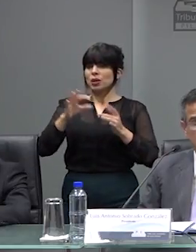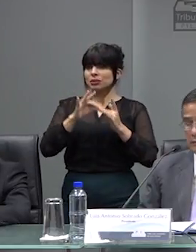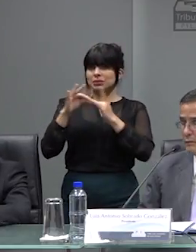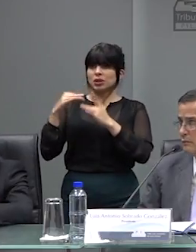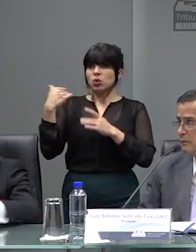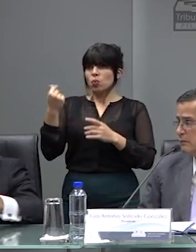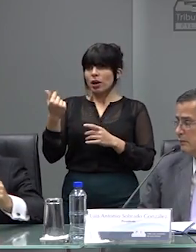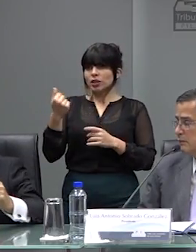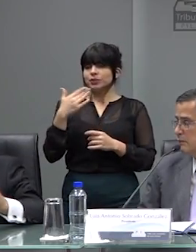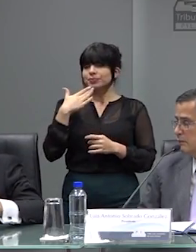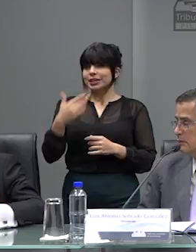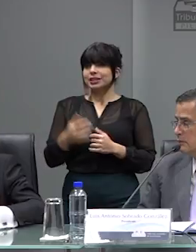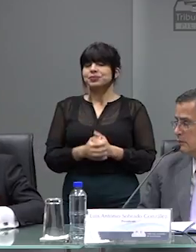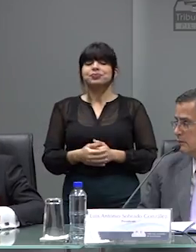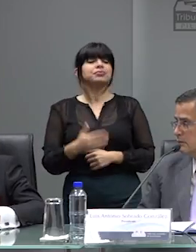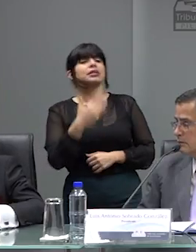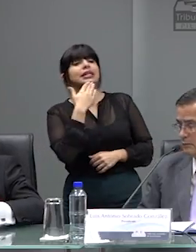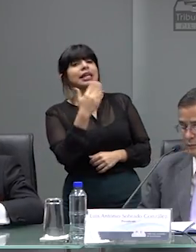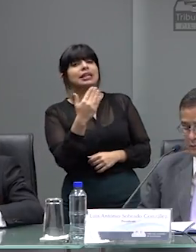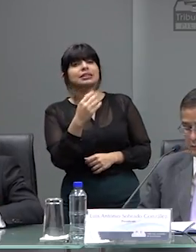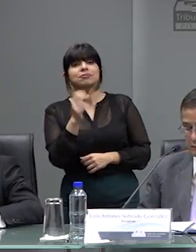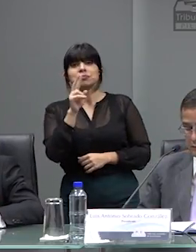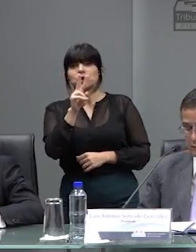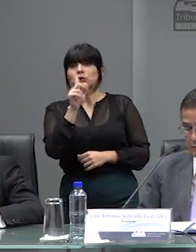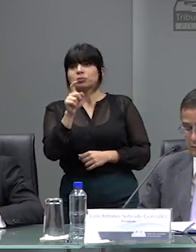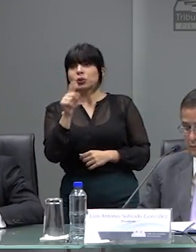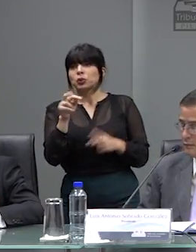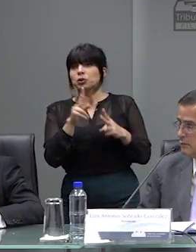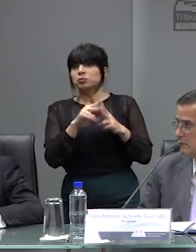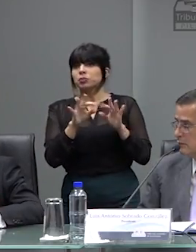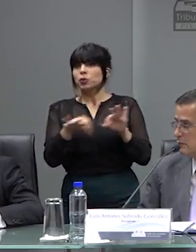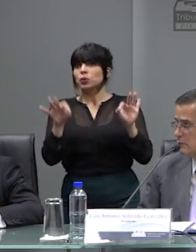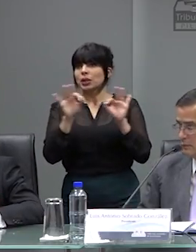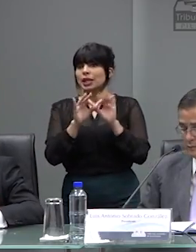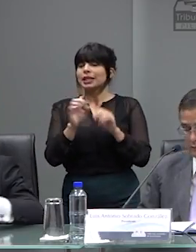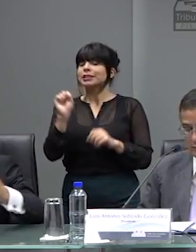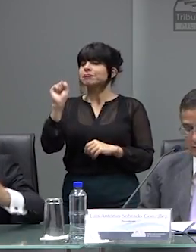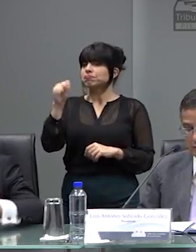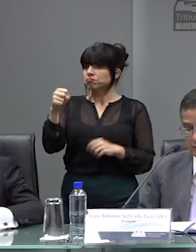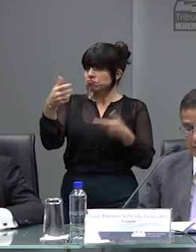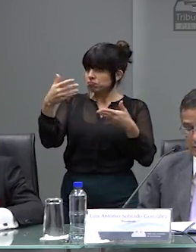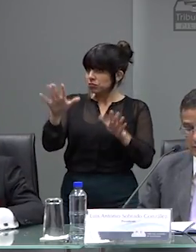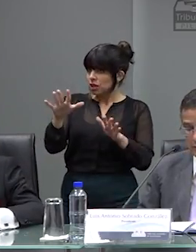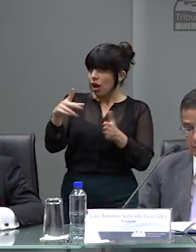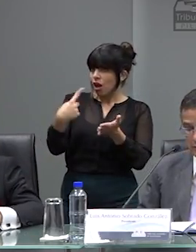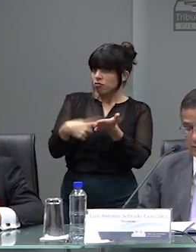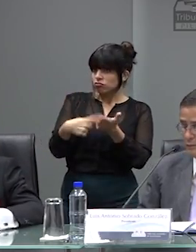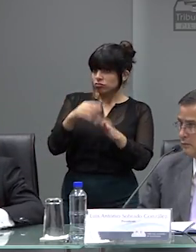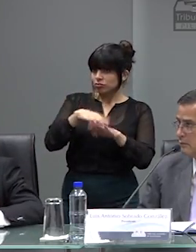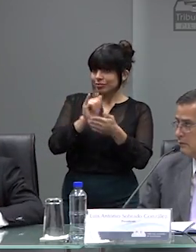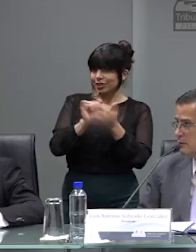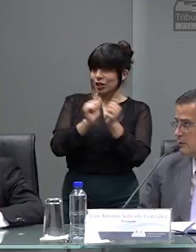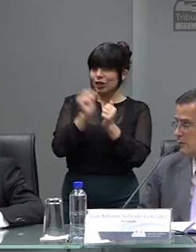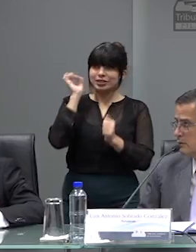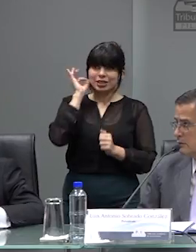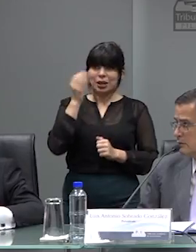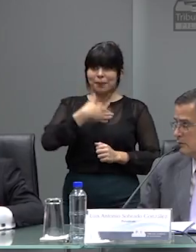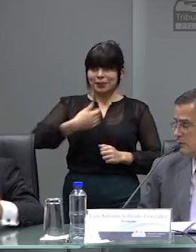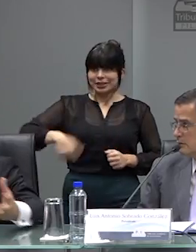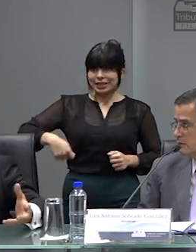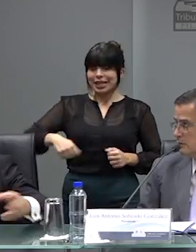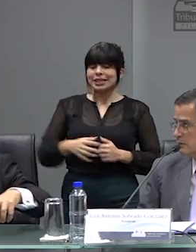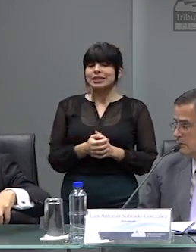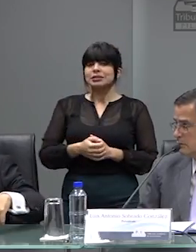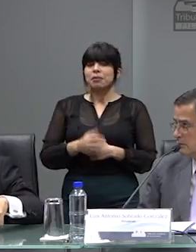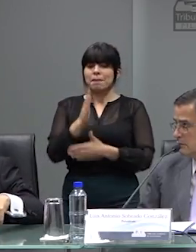Gracias. Gracias. Bueno, 2 preguntas importantes. Sí, ya hablamos de esto con la señora Presidente.